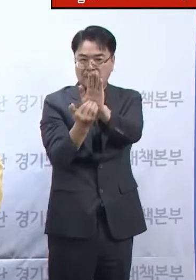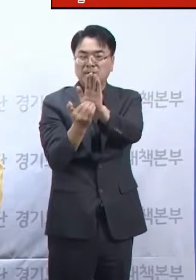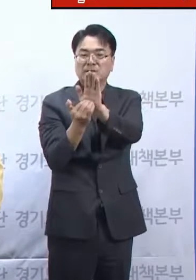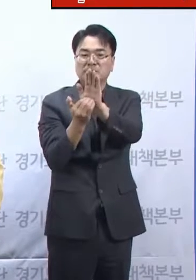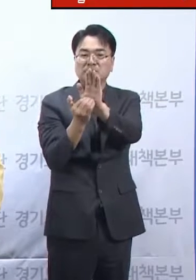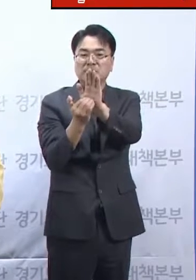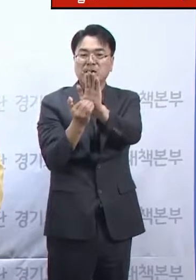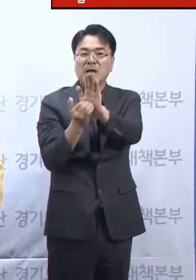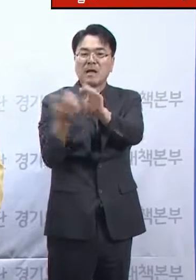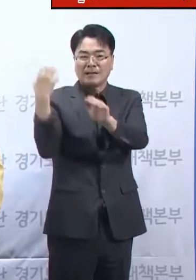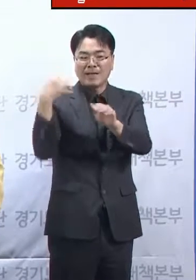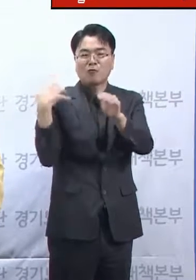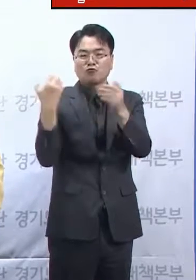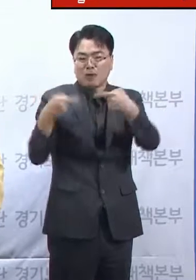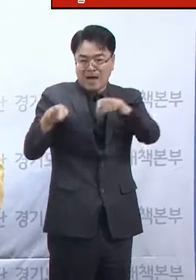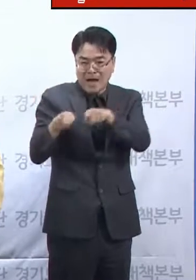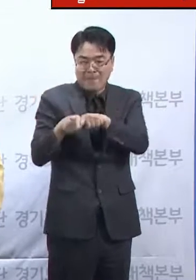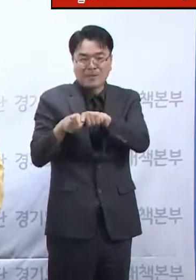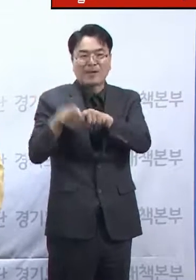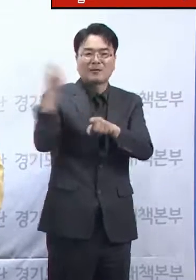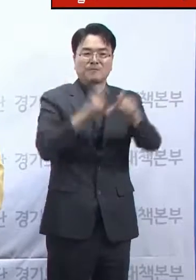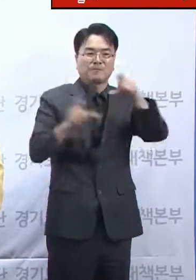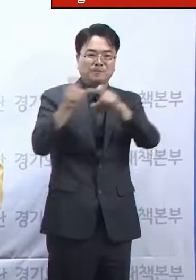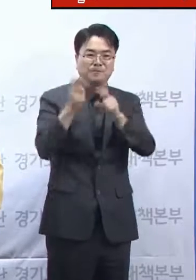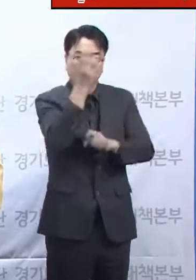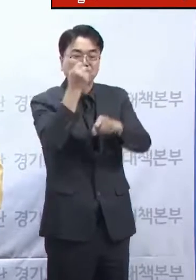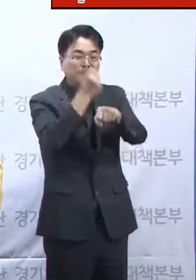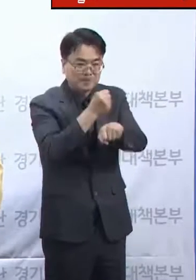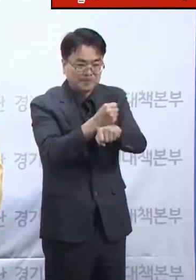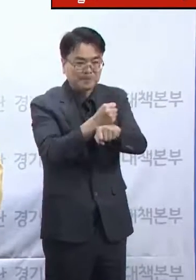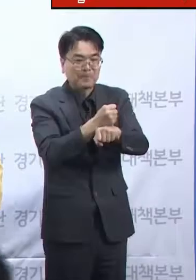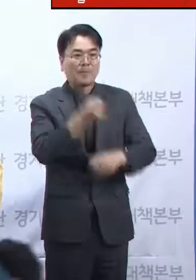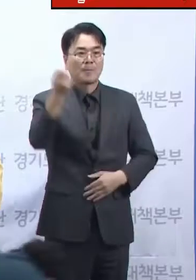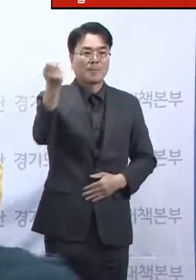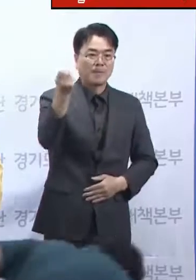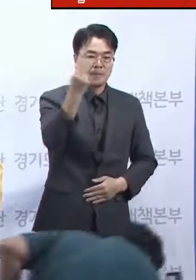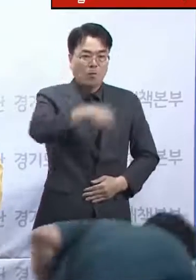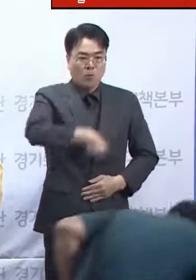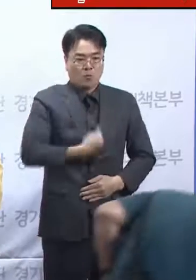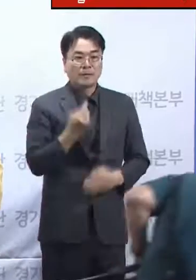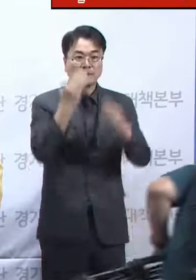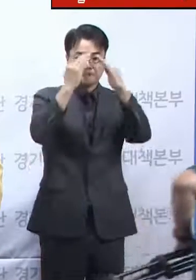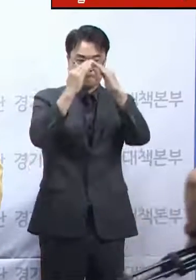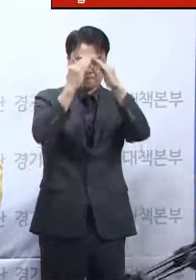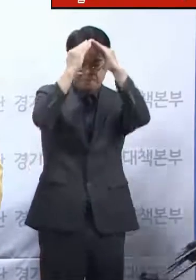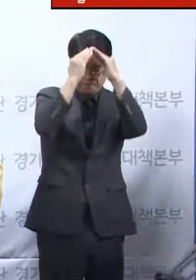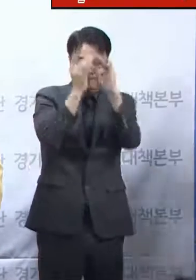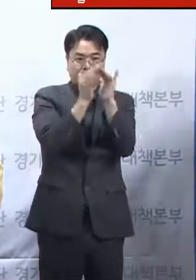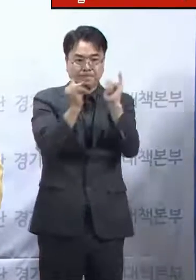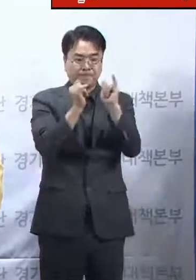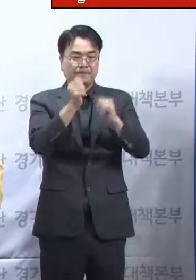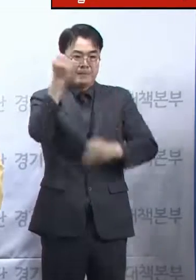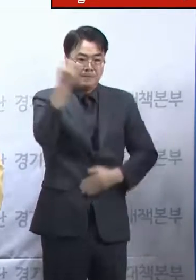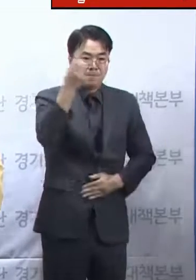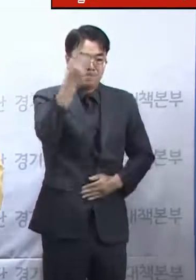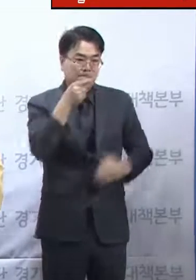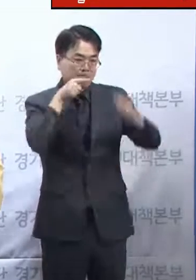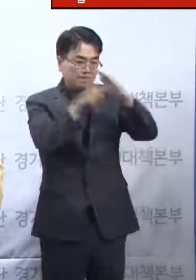강화하겠습니다. 끝으로 자가격리자 합동 불시 점검, 지자체 역학조사에